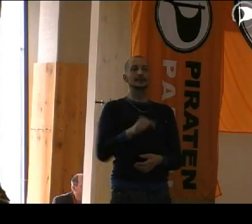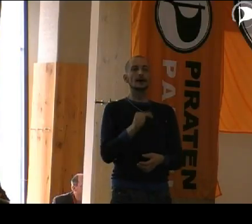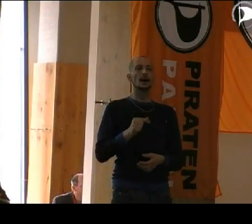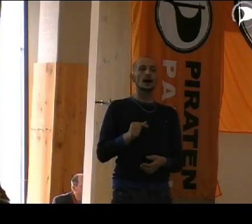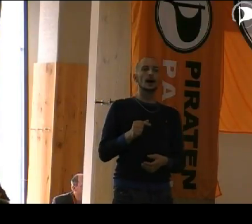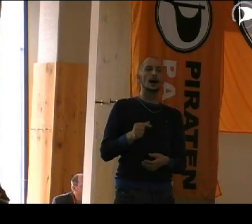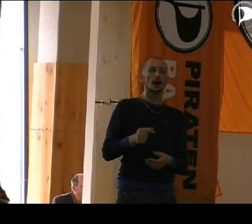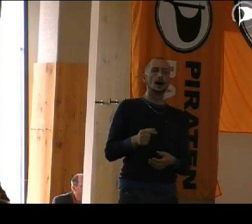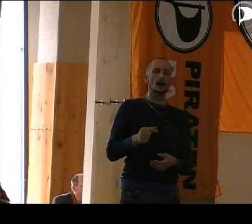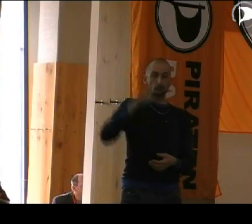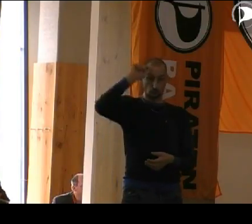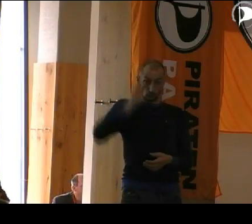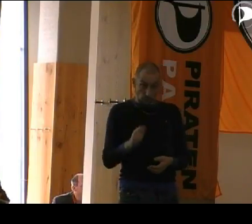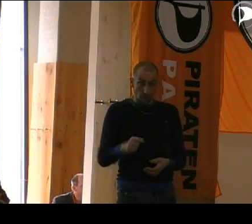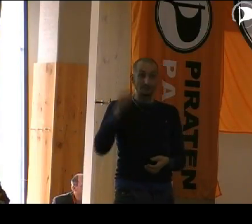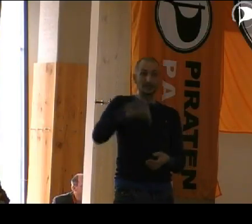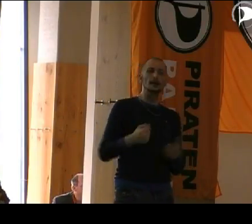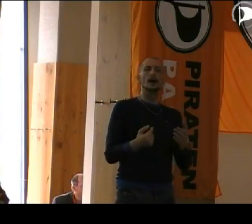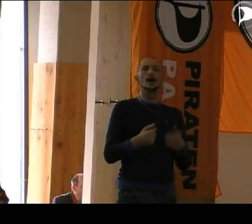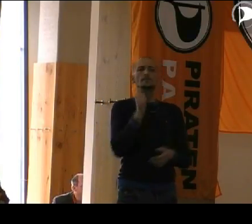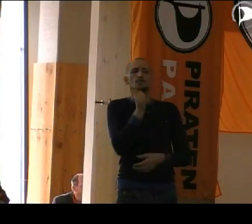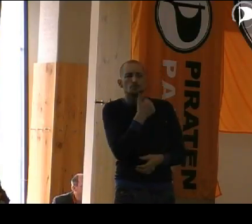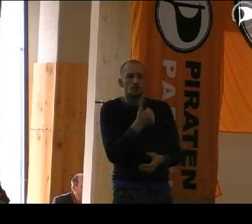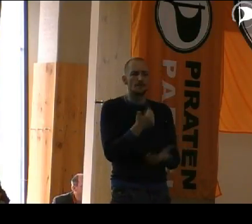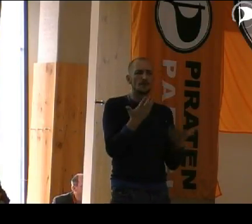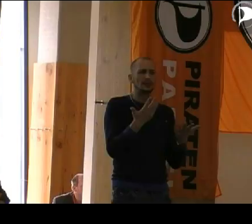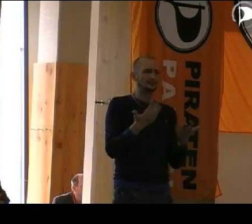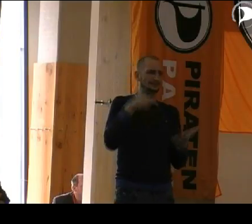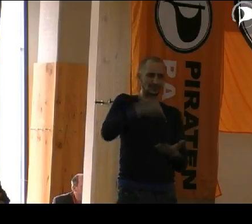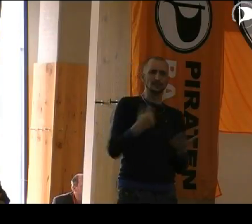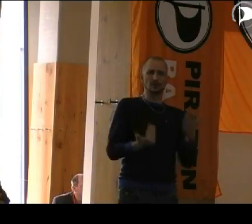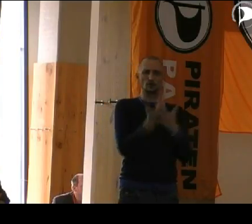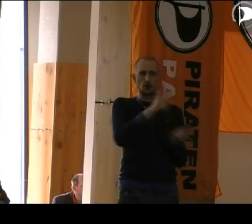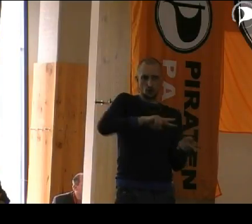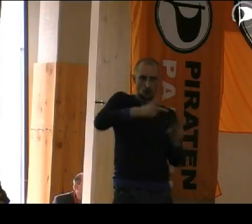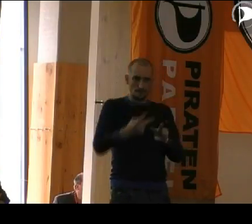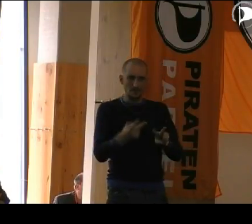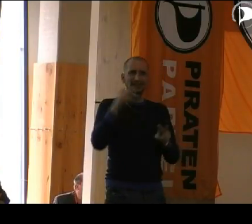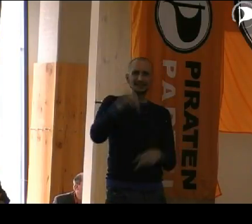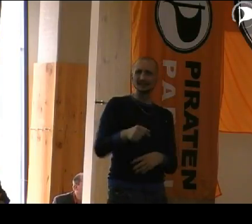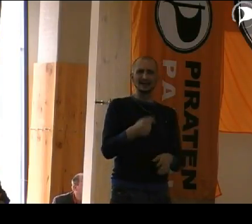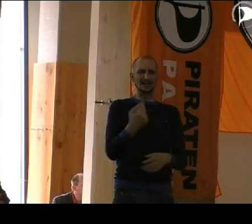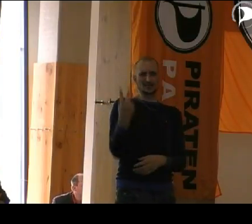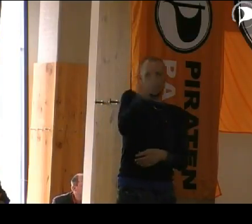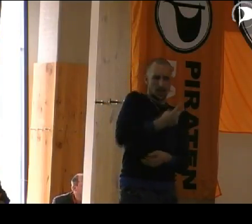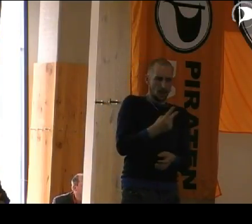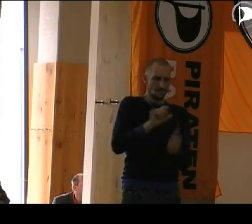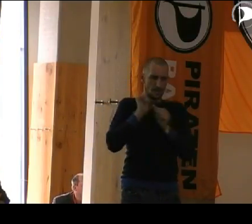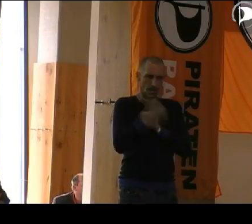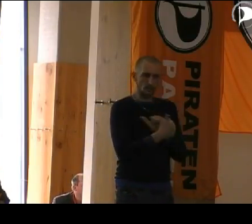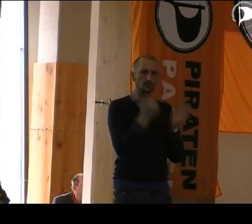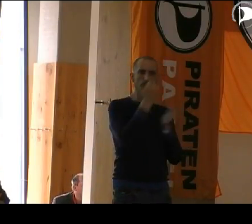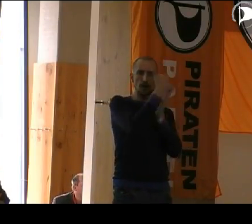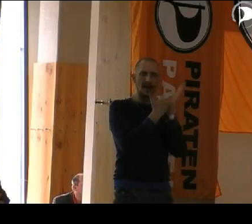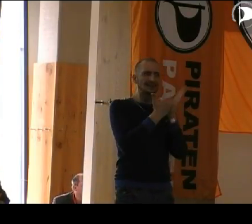und viele können zwei jahre als komfort aufnahmen dh es wird vielleicht vieles dazu bewegen nicht so kann